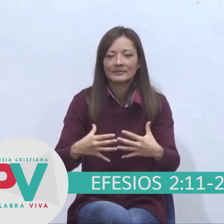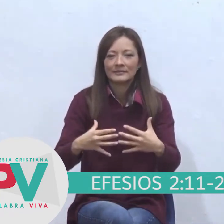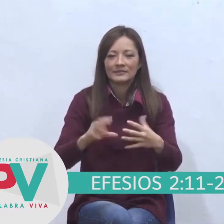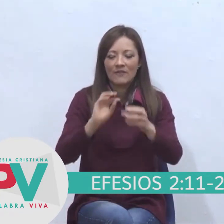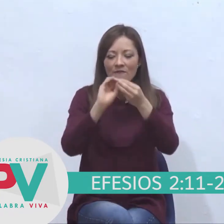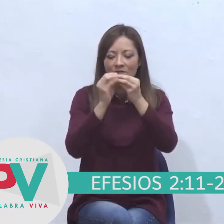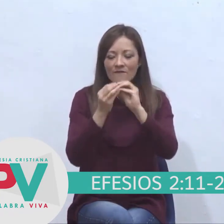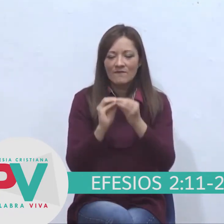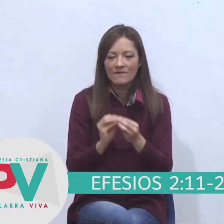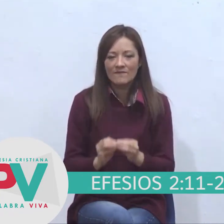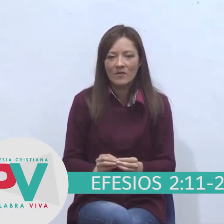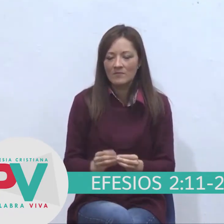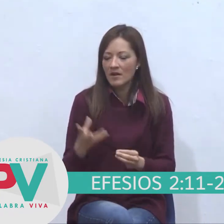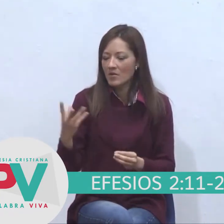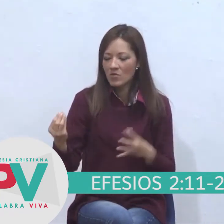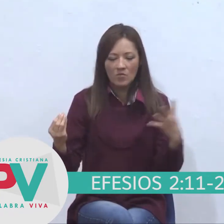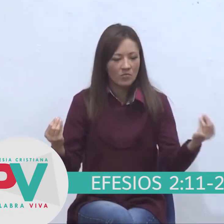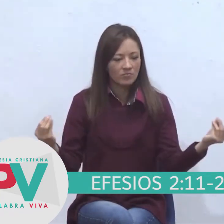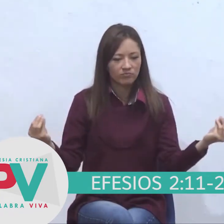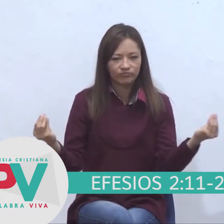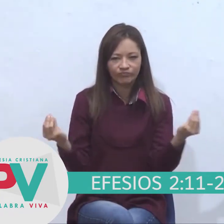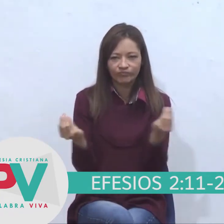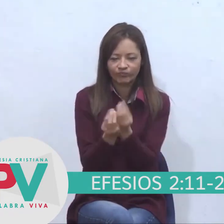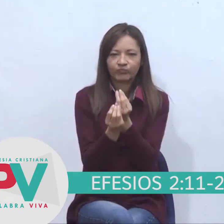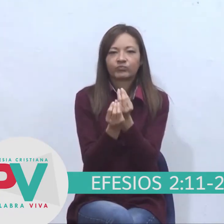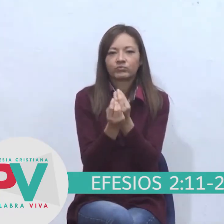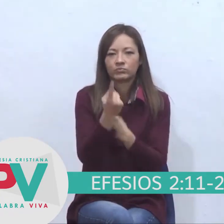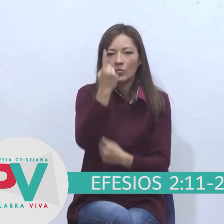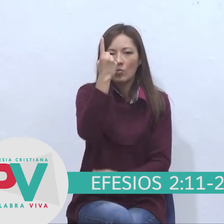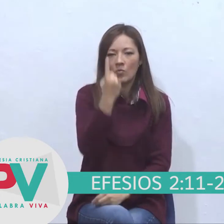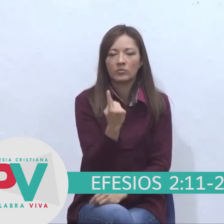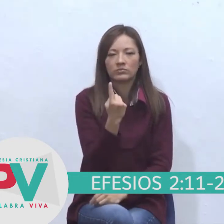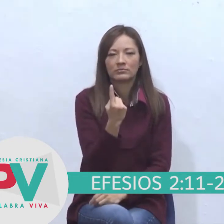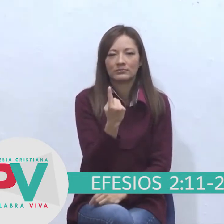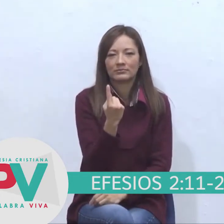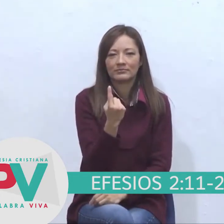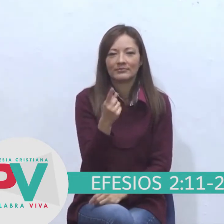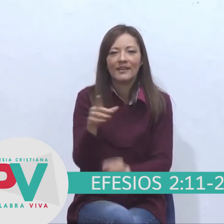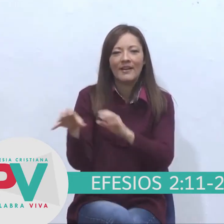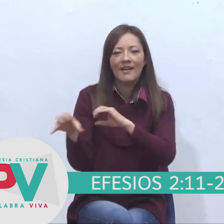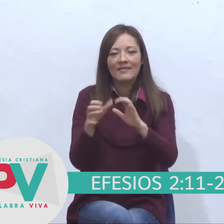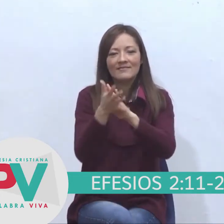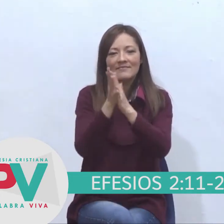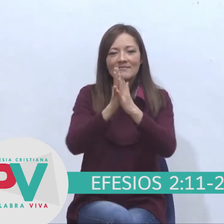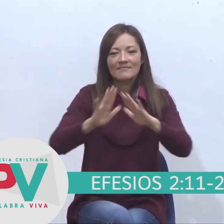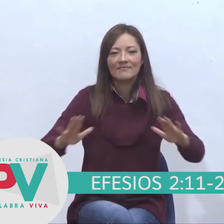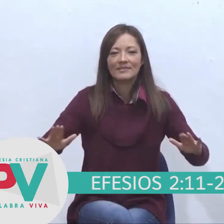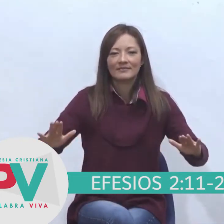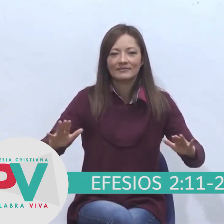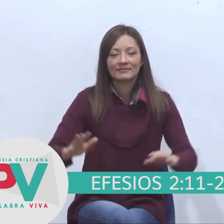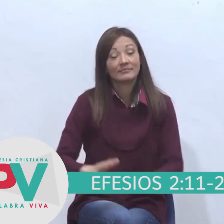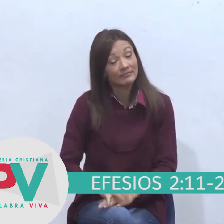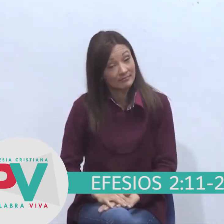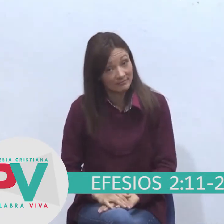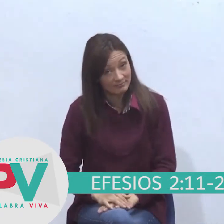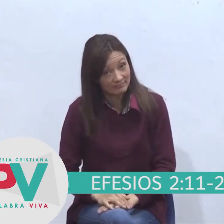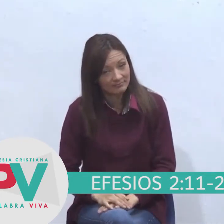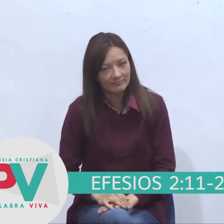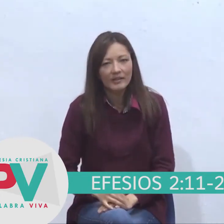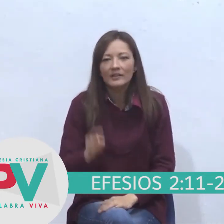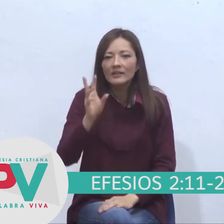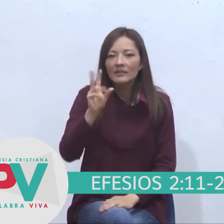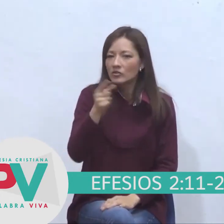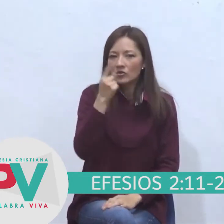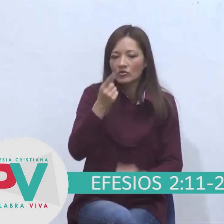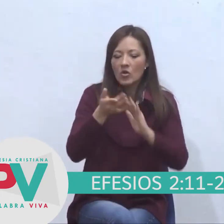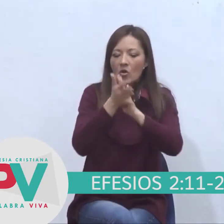sí mismo de los dos un solo y nuevo hombre, haciendo la paz. Así que no solamente